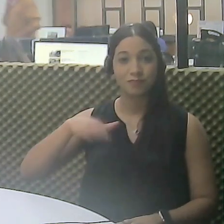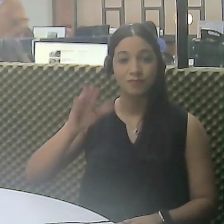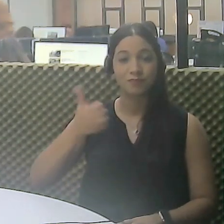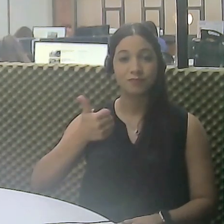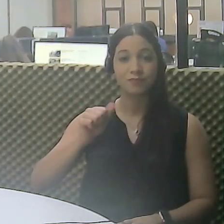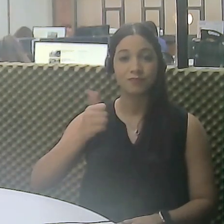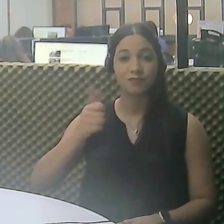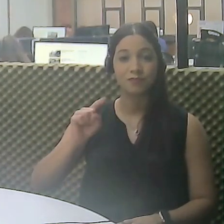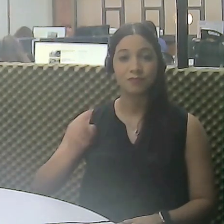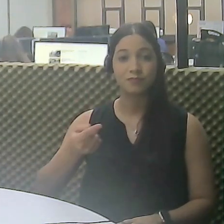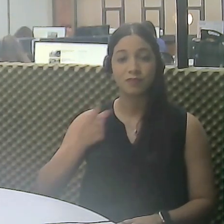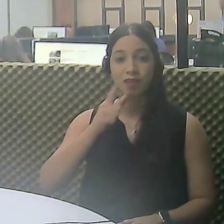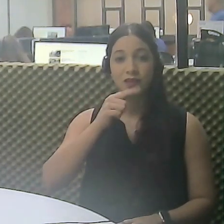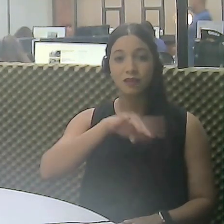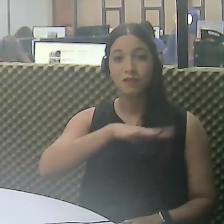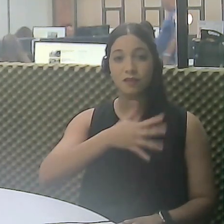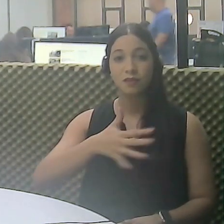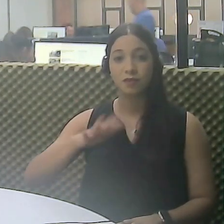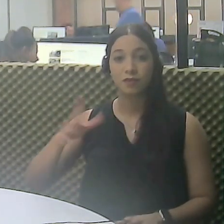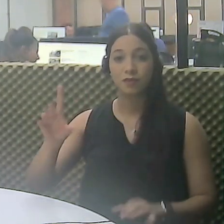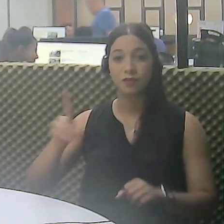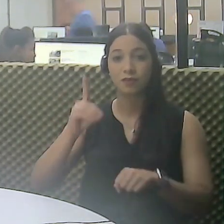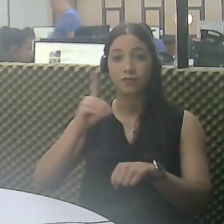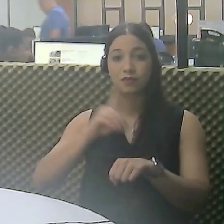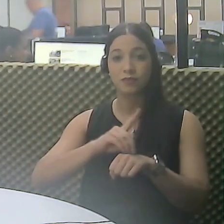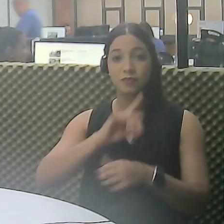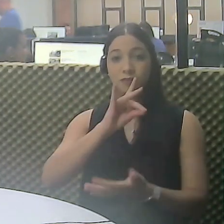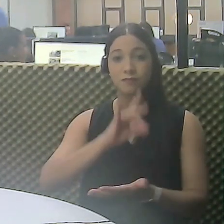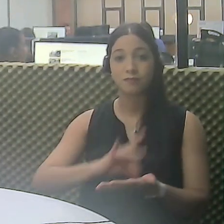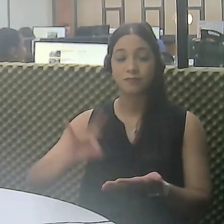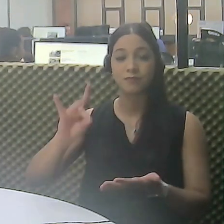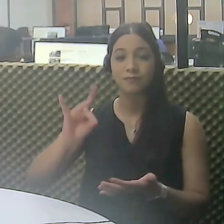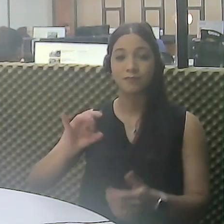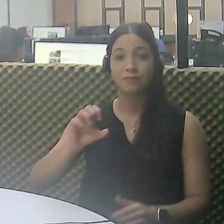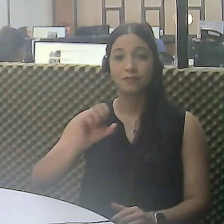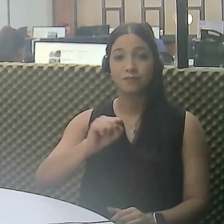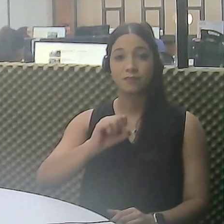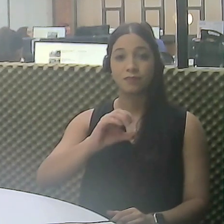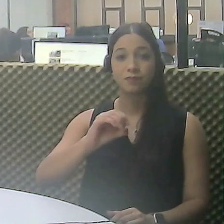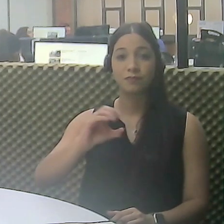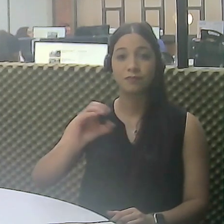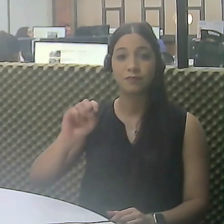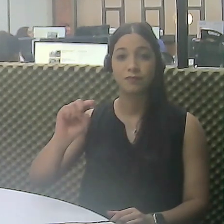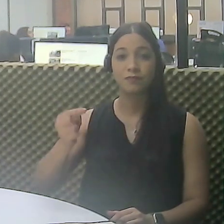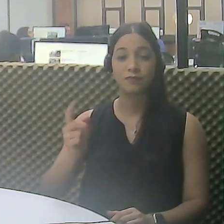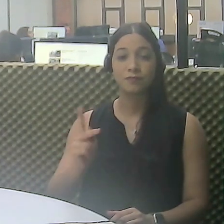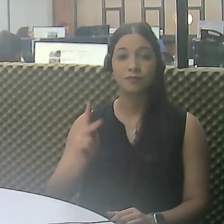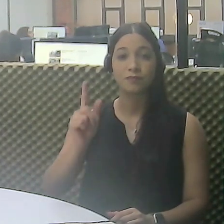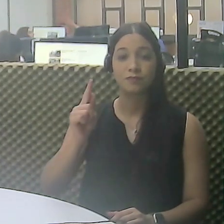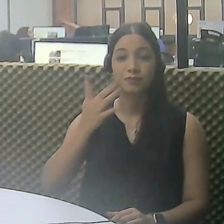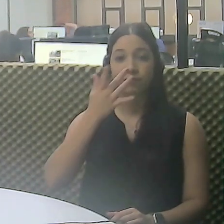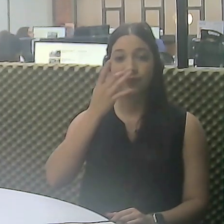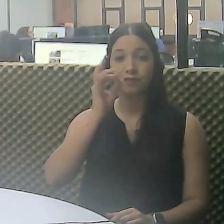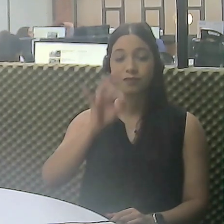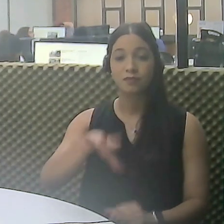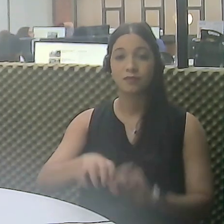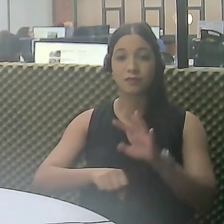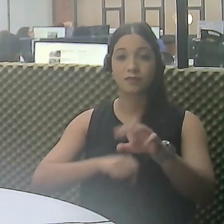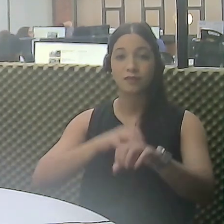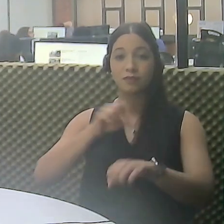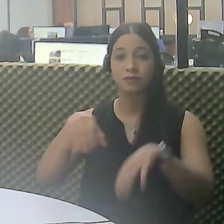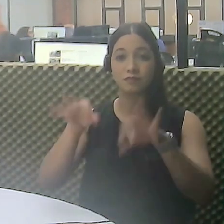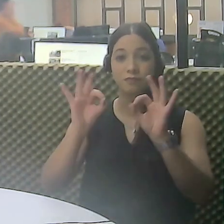mil focos do mosquito transmissor da dengue foram eliminados e quase 800 toneladas de resíduos coletados para